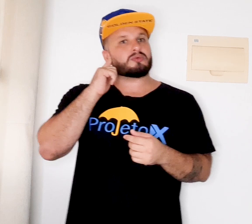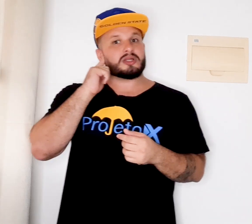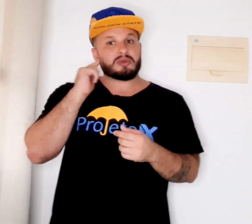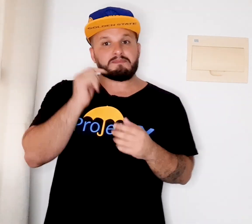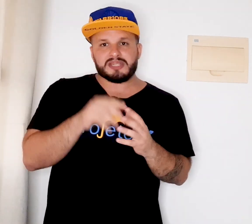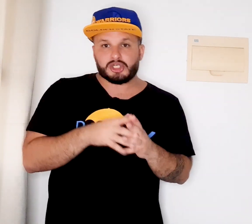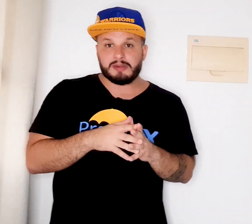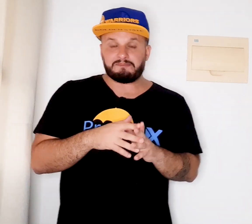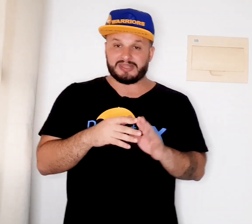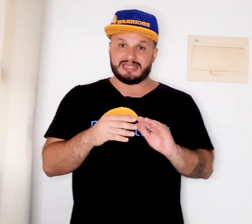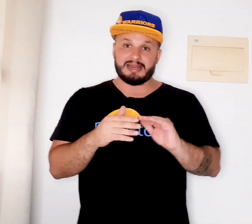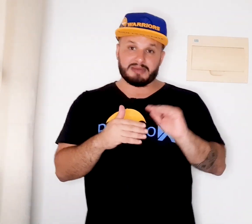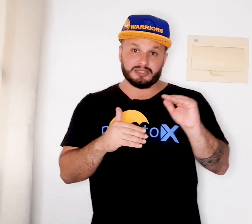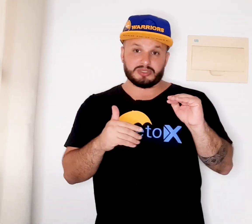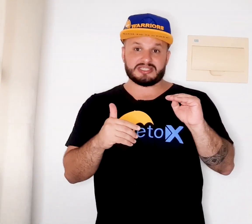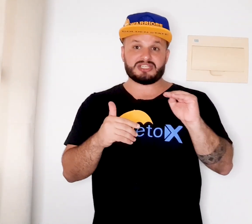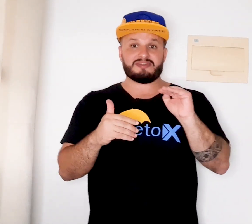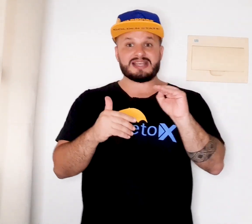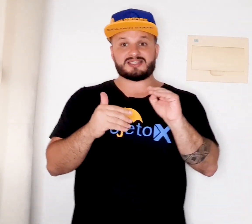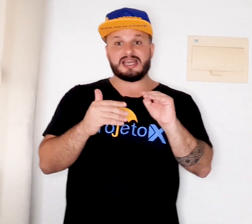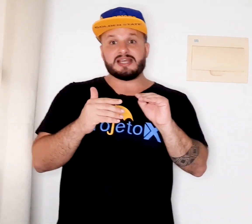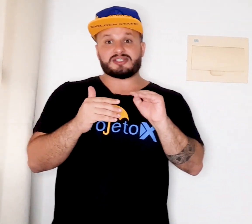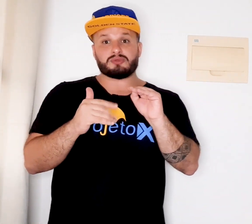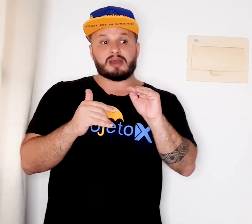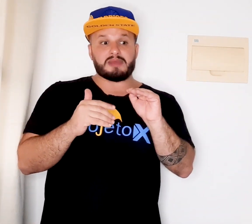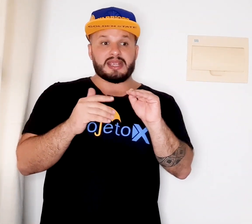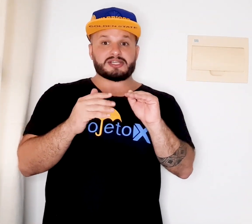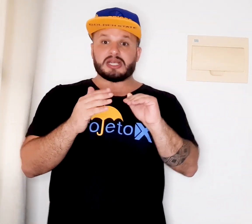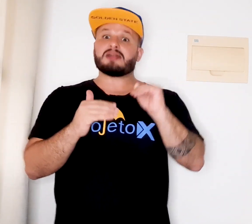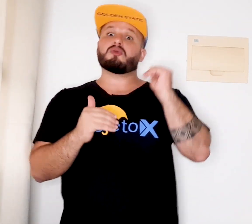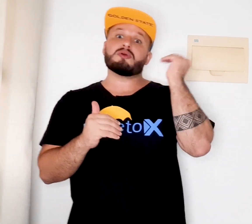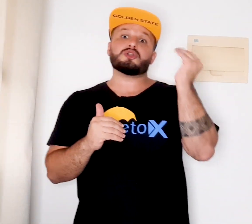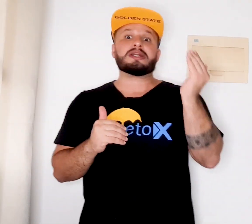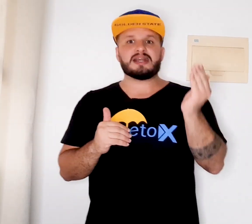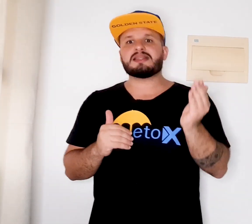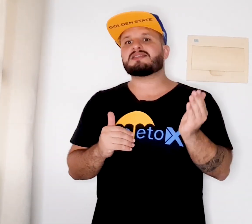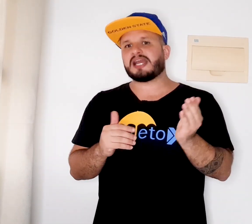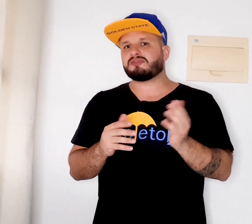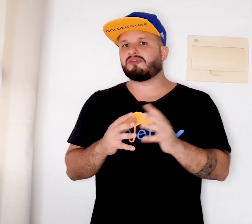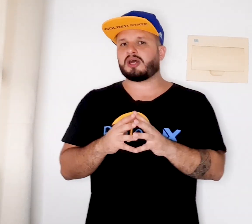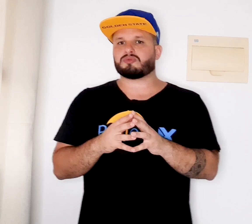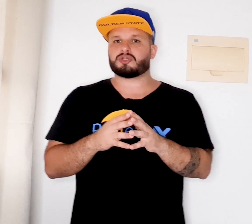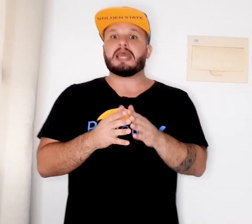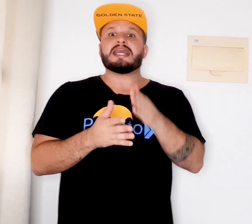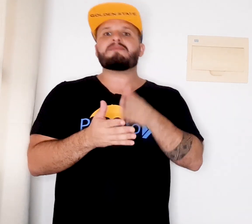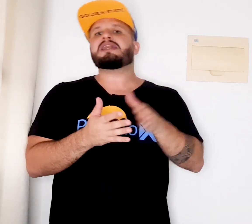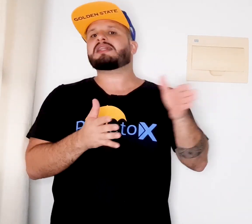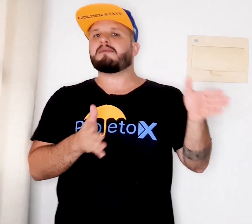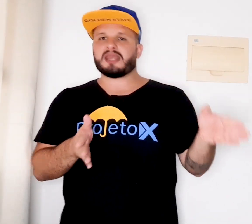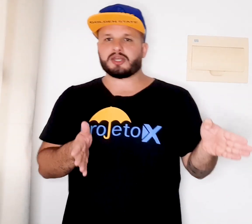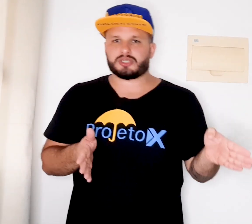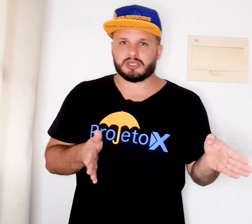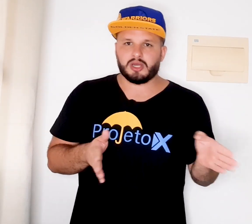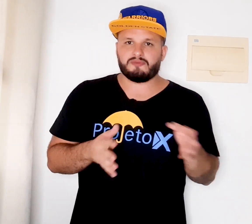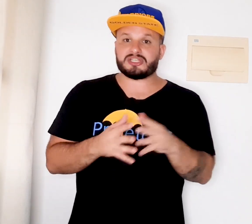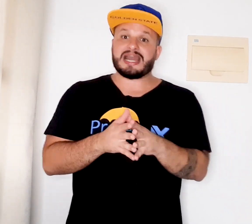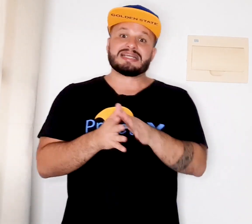do impeachment. Lembrando que se tivesse sido chegado ao número de 87 votos, imediatamente o vice-cara